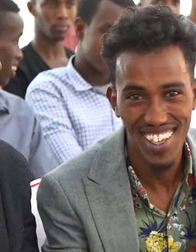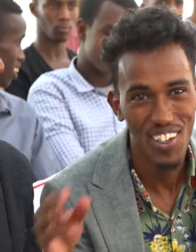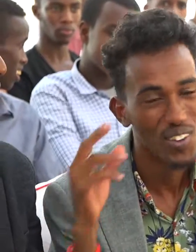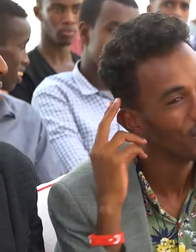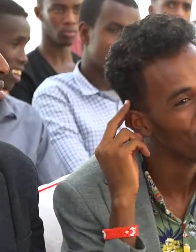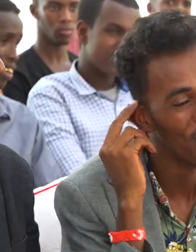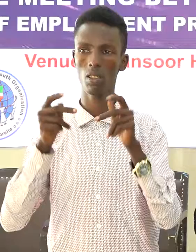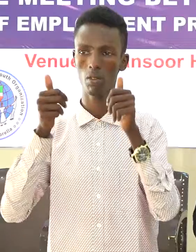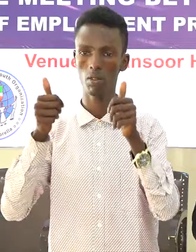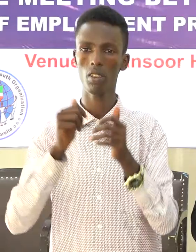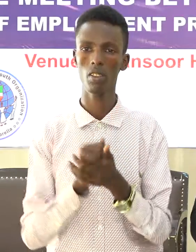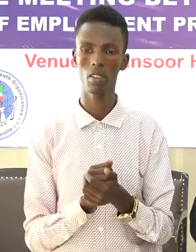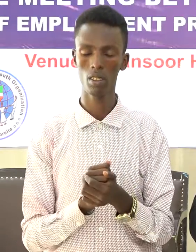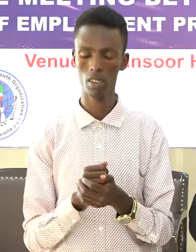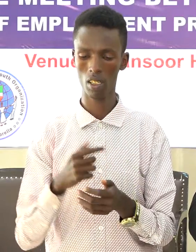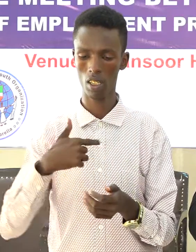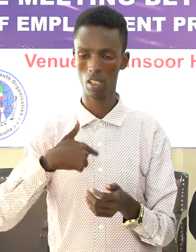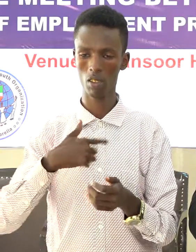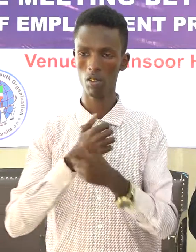runtii waxaan jecel lahay